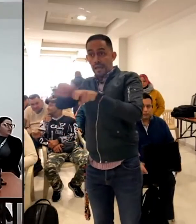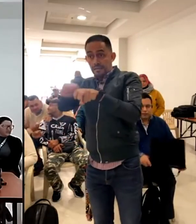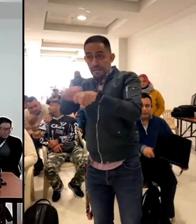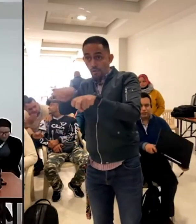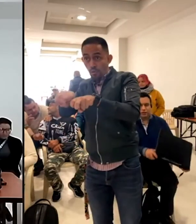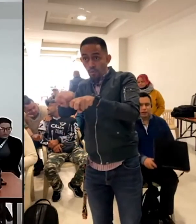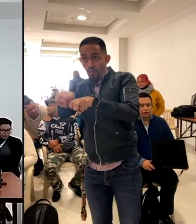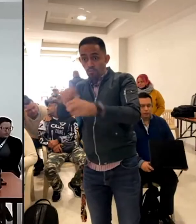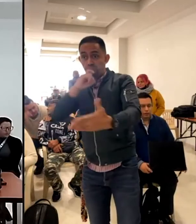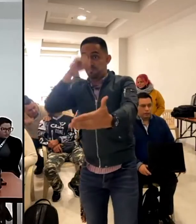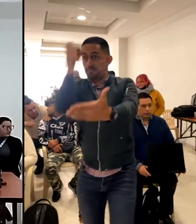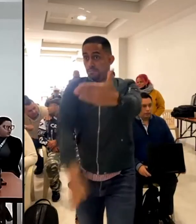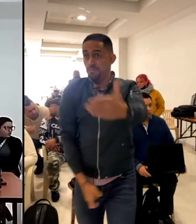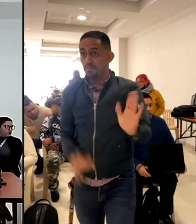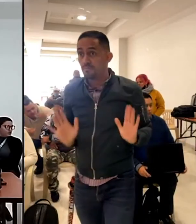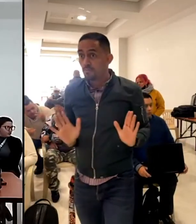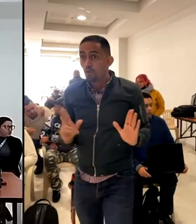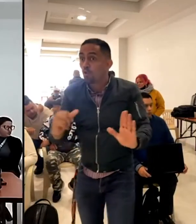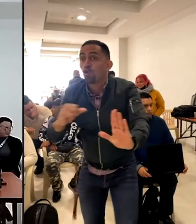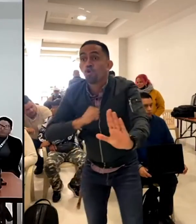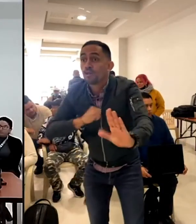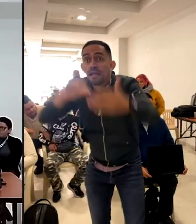lo sé